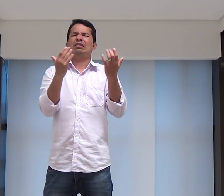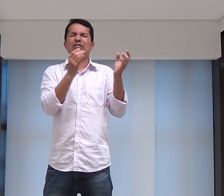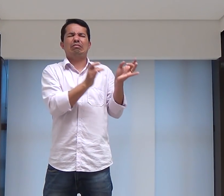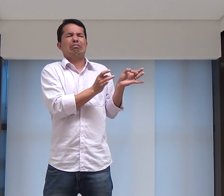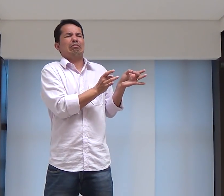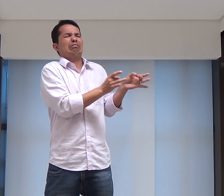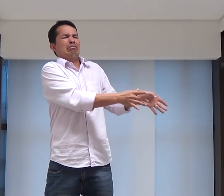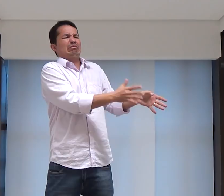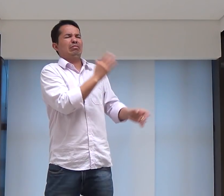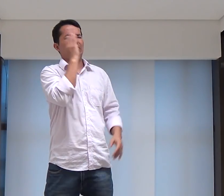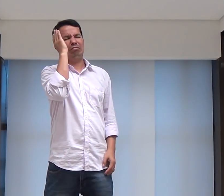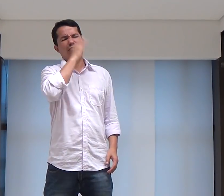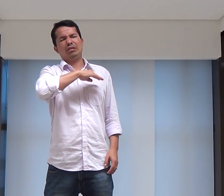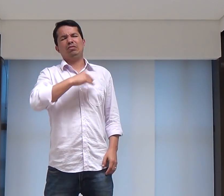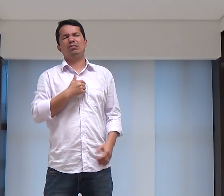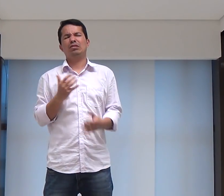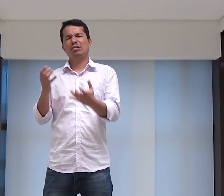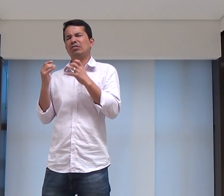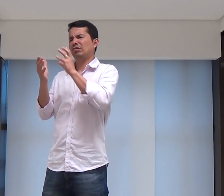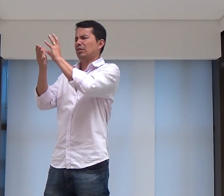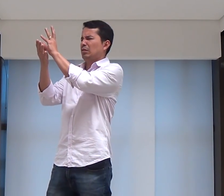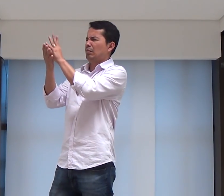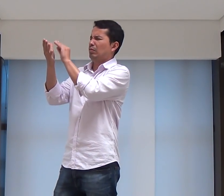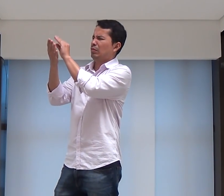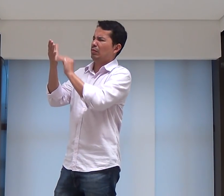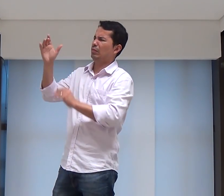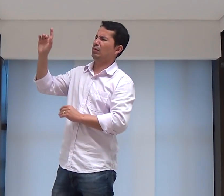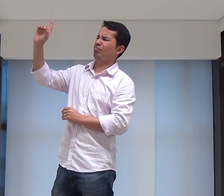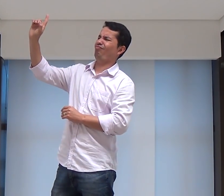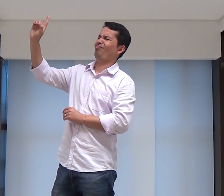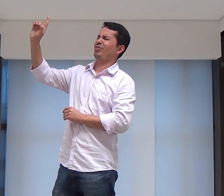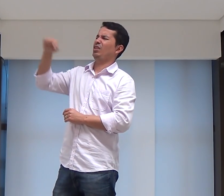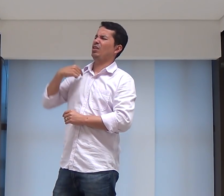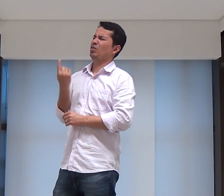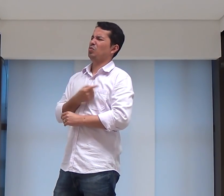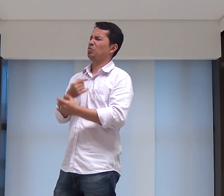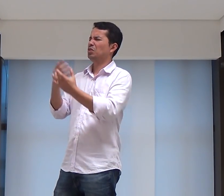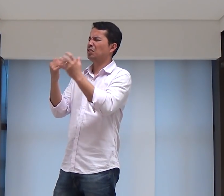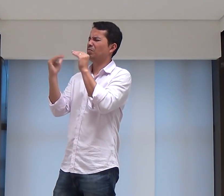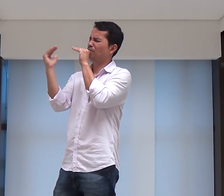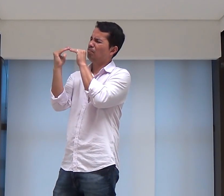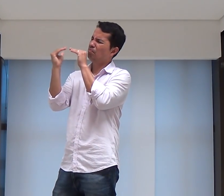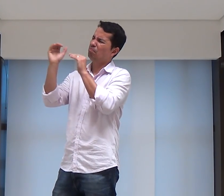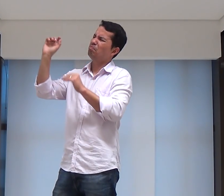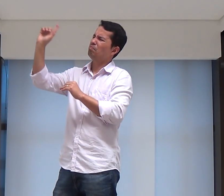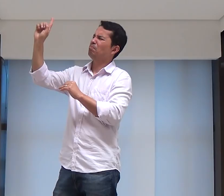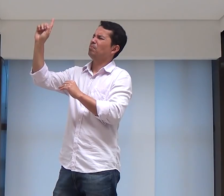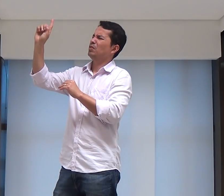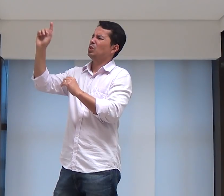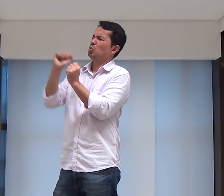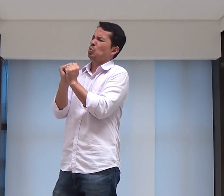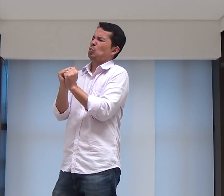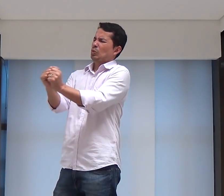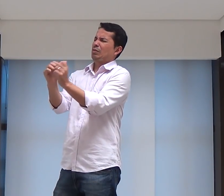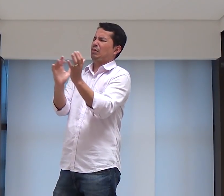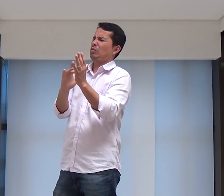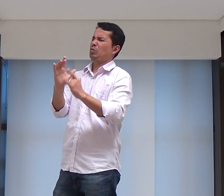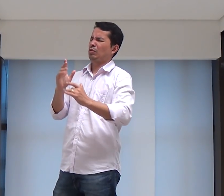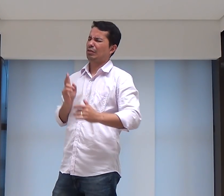E hoje aqui, Deus, nós não queremos mais saber desse dragão. Queremos imitar os seus passos. Queremos ser mais parecidos com o Senhor. Estarmos